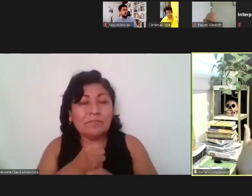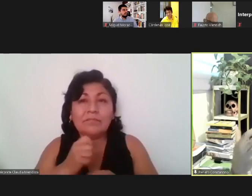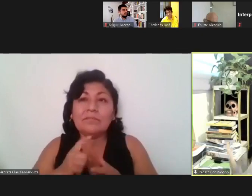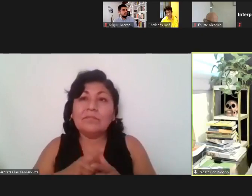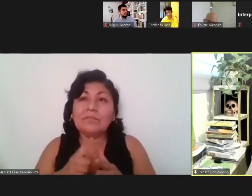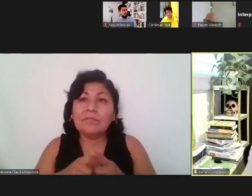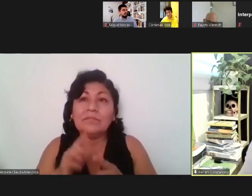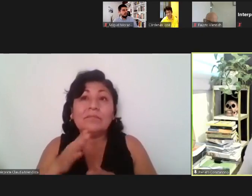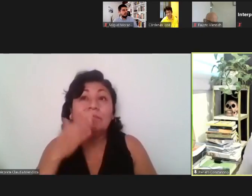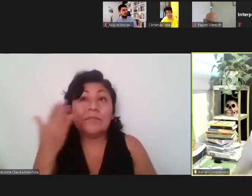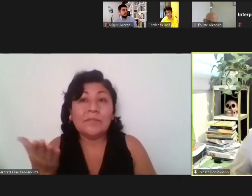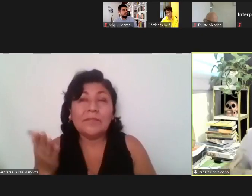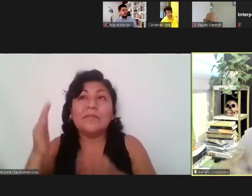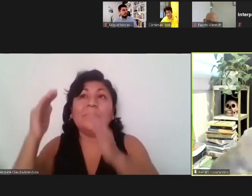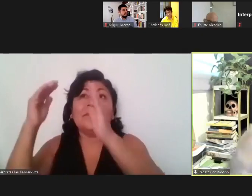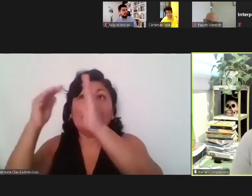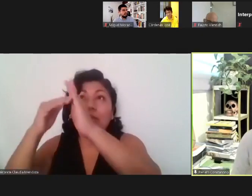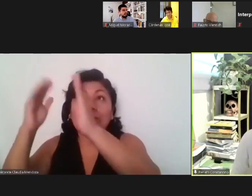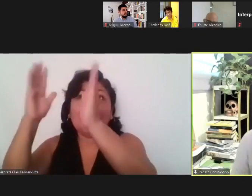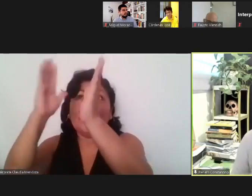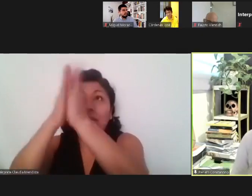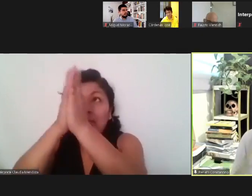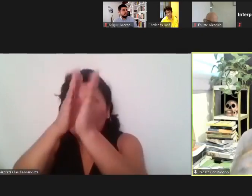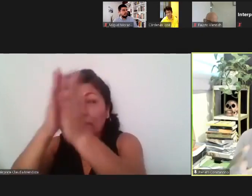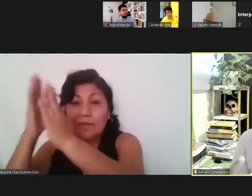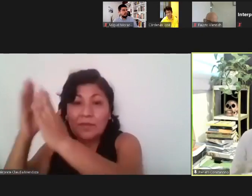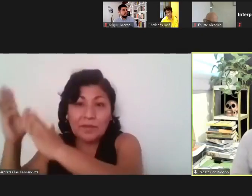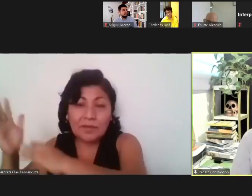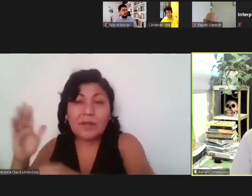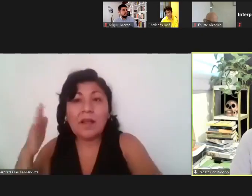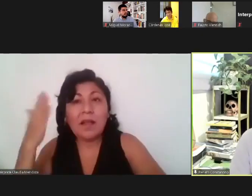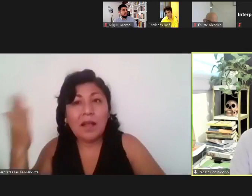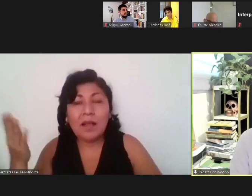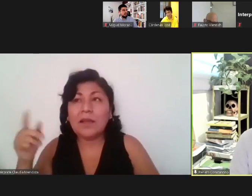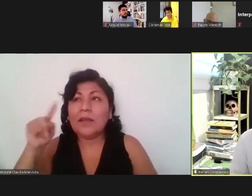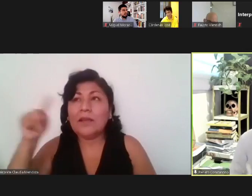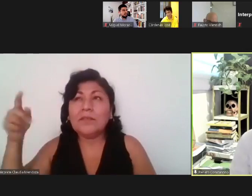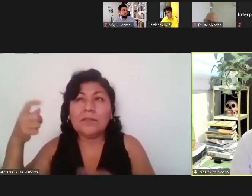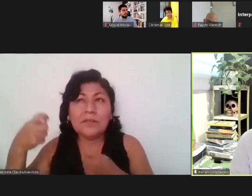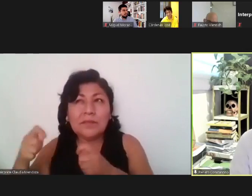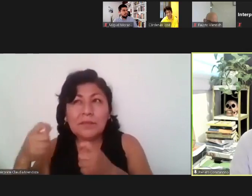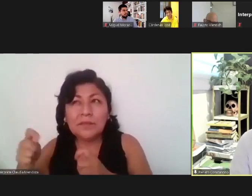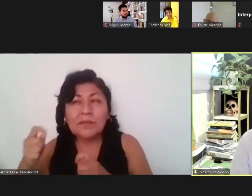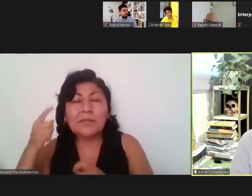han comenzado a buscar cuáles son las excepciones, ¿no? Por ejemplo,